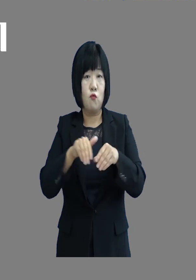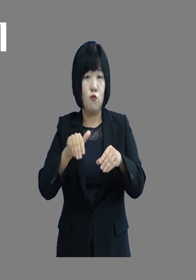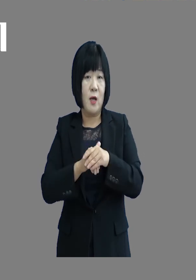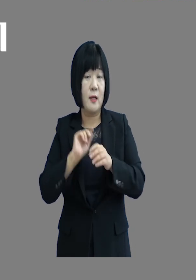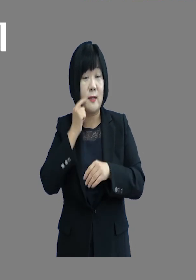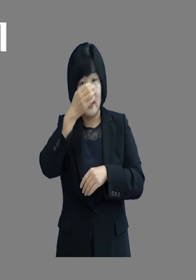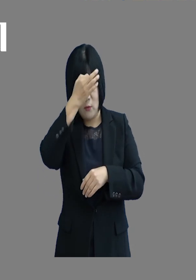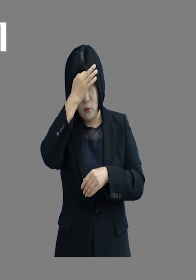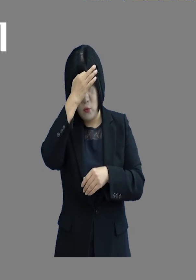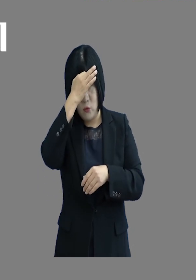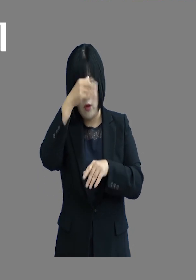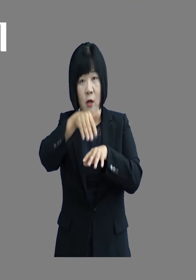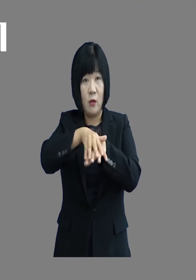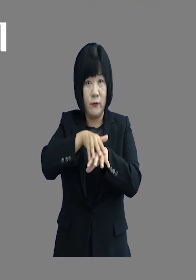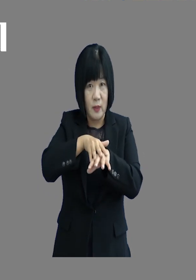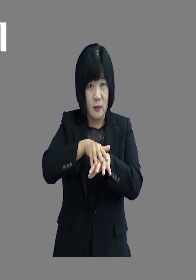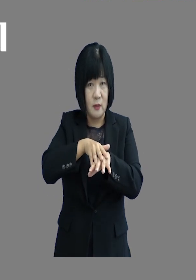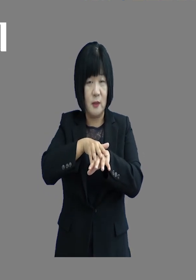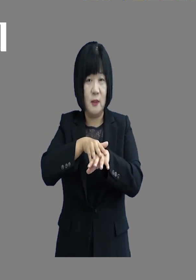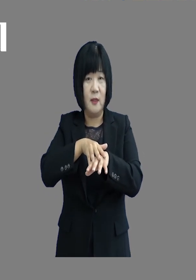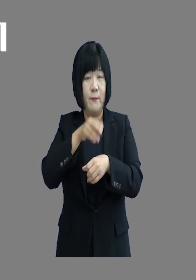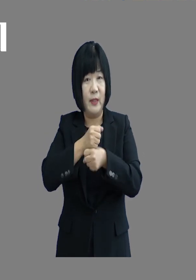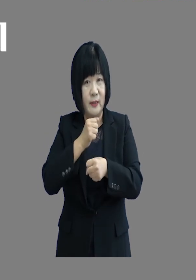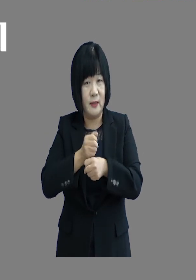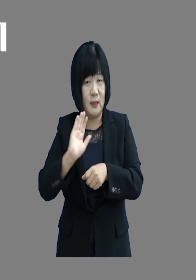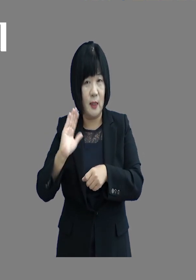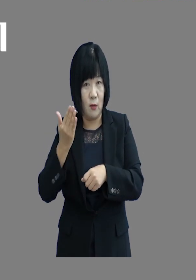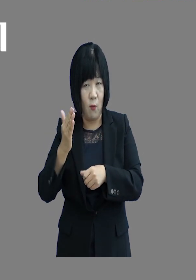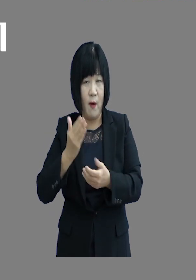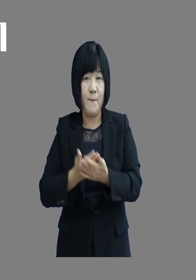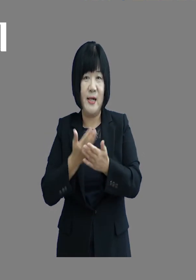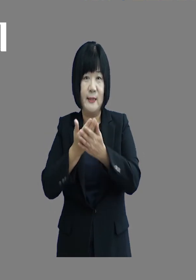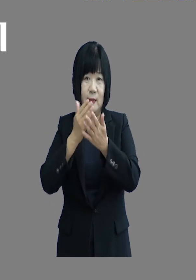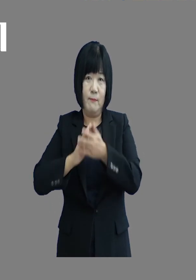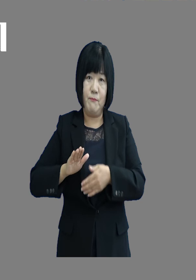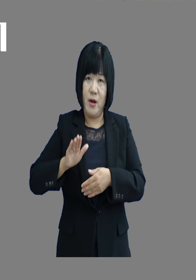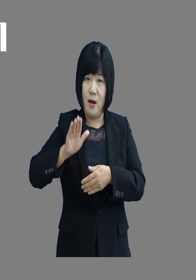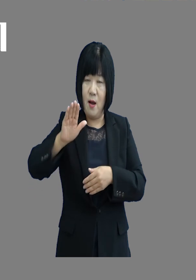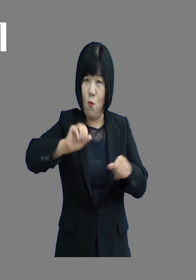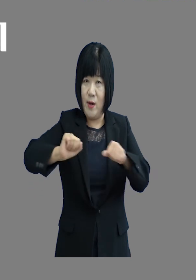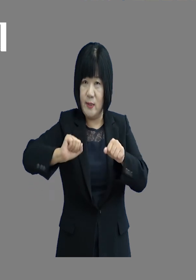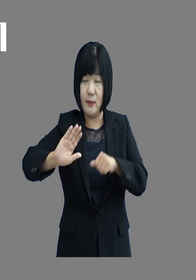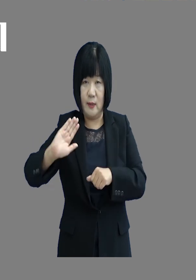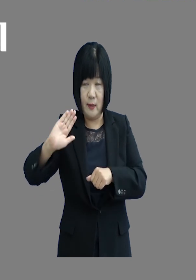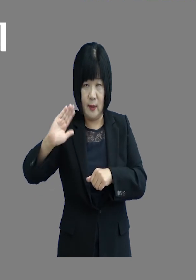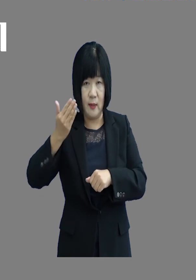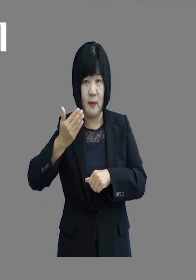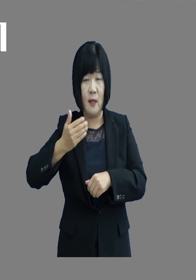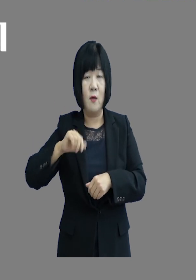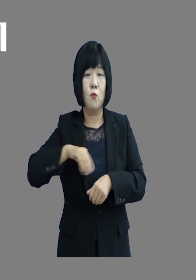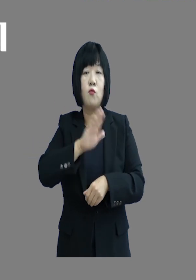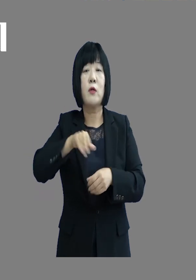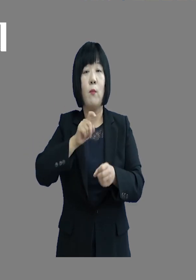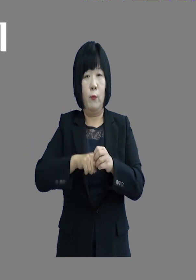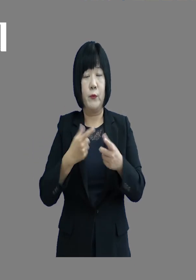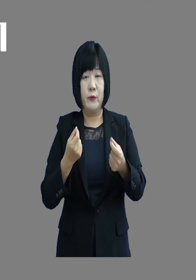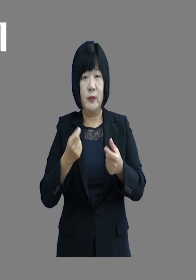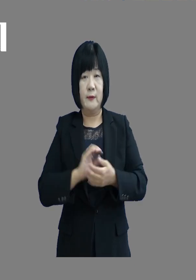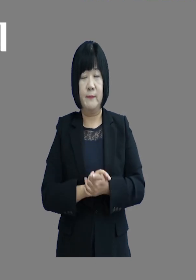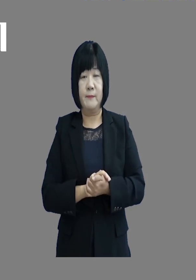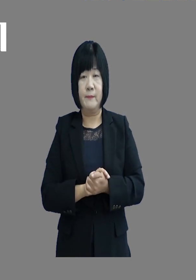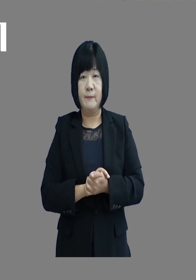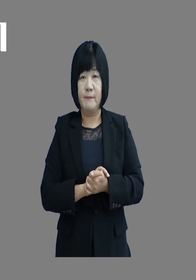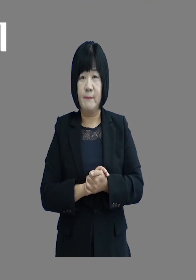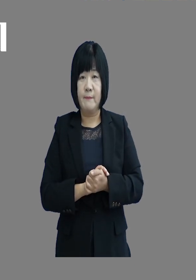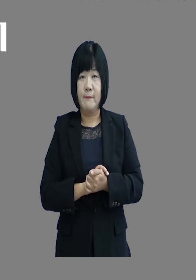생성이 되고 발전이 되고 활성화되는 게 저희의 목표 중에 하나거든요. 열심히 또 노력하고 있습니다, 지금도.